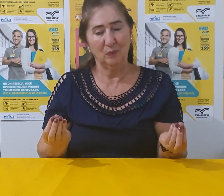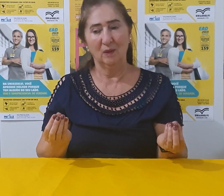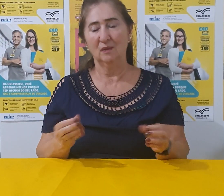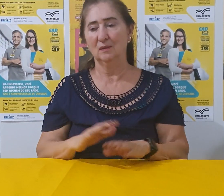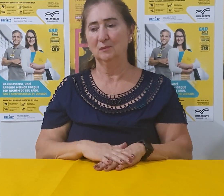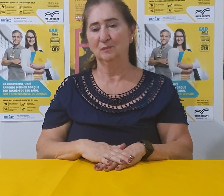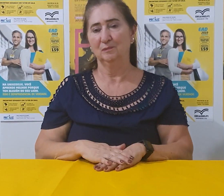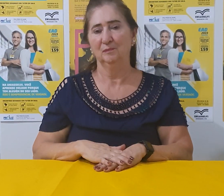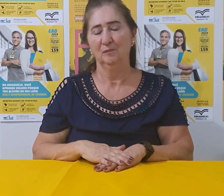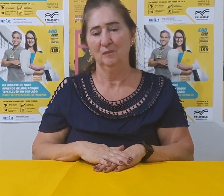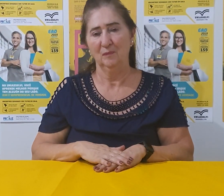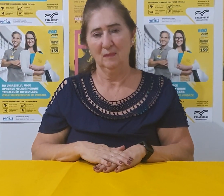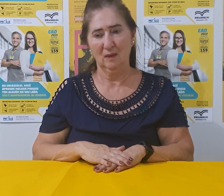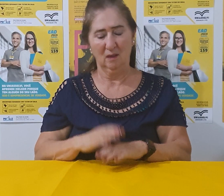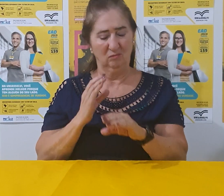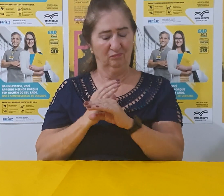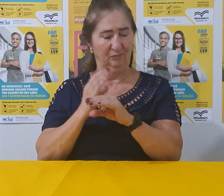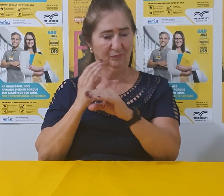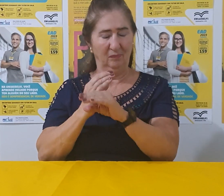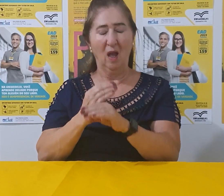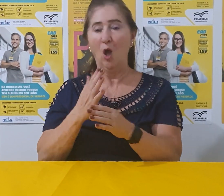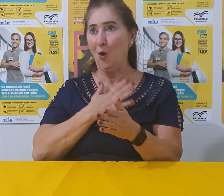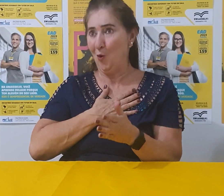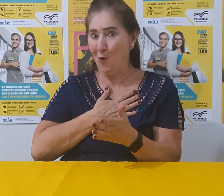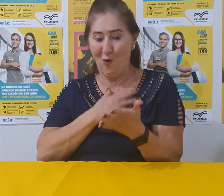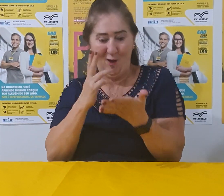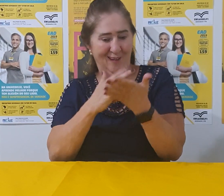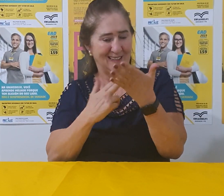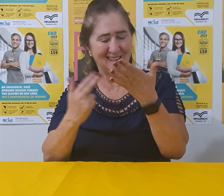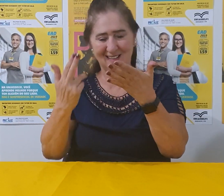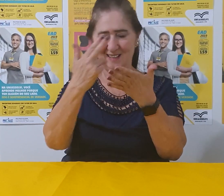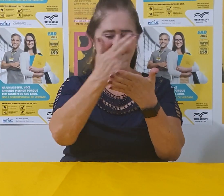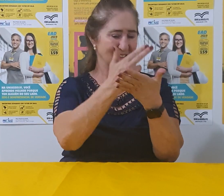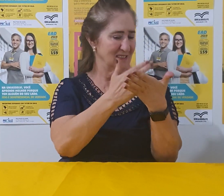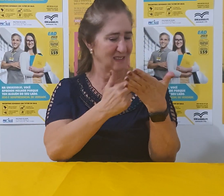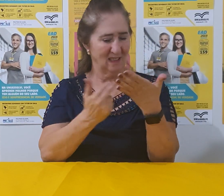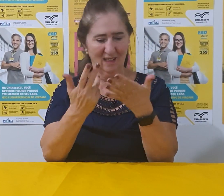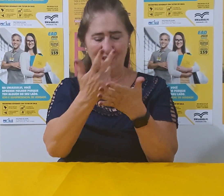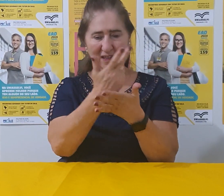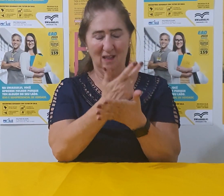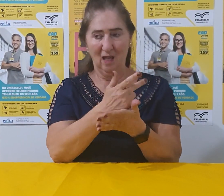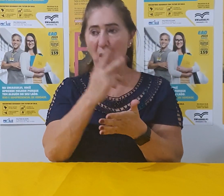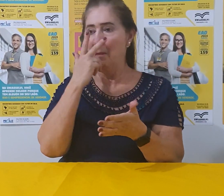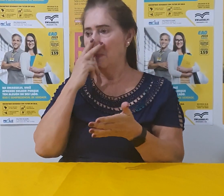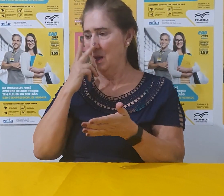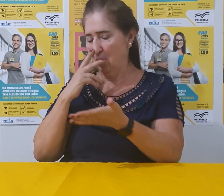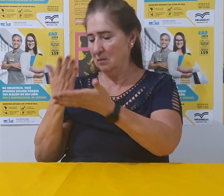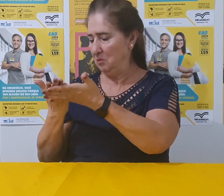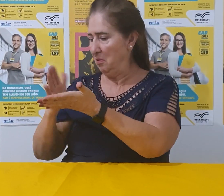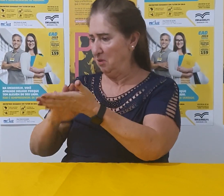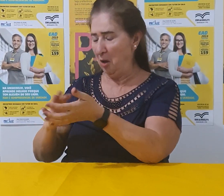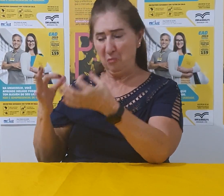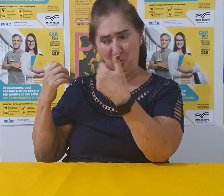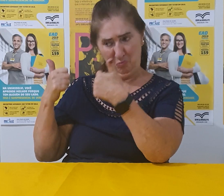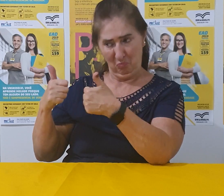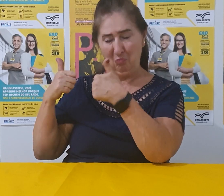ensino-aprendizagem. Gosta de desenhar. Para ele, o intérprete em sala de aula é muito